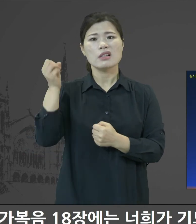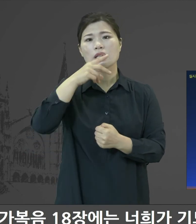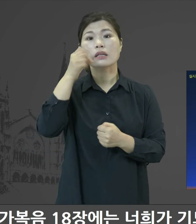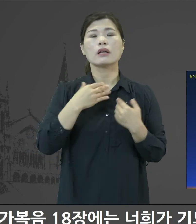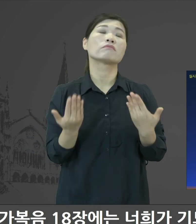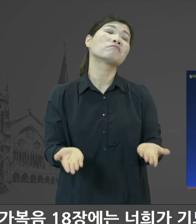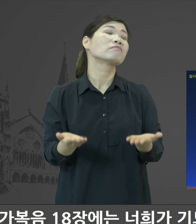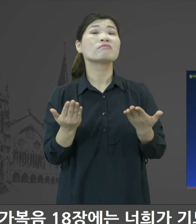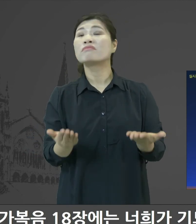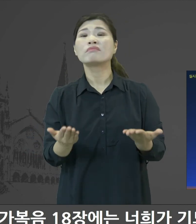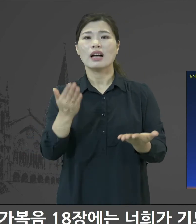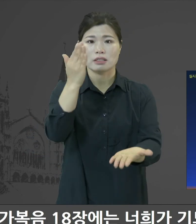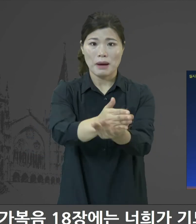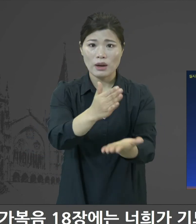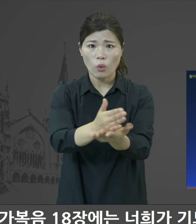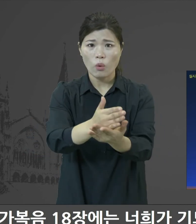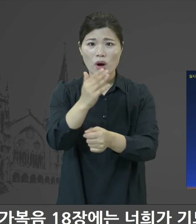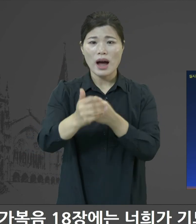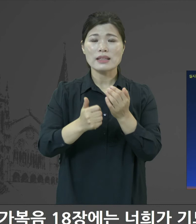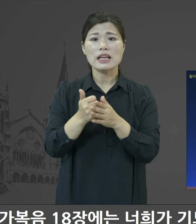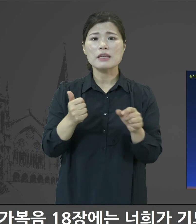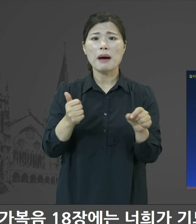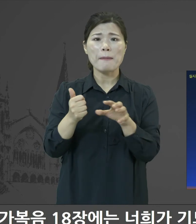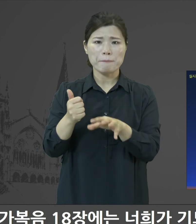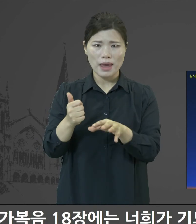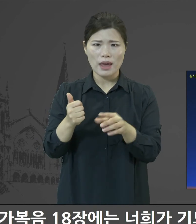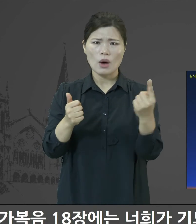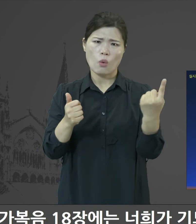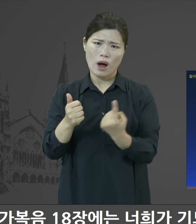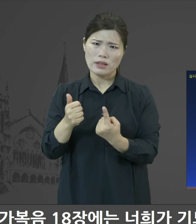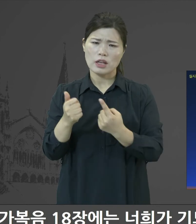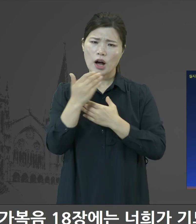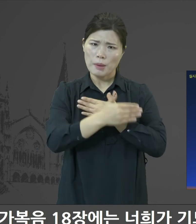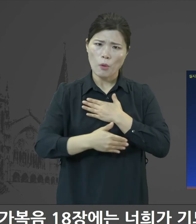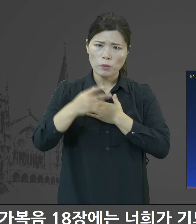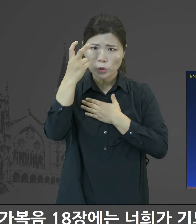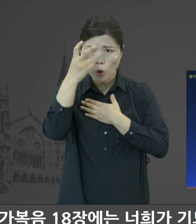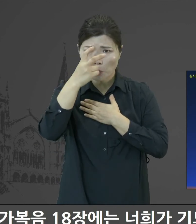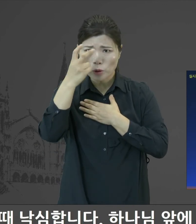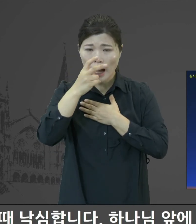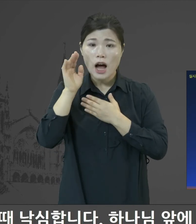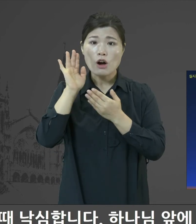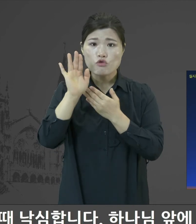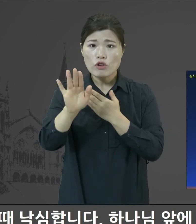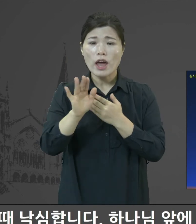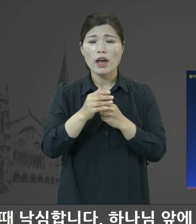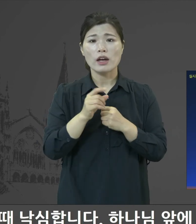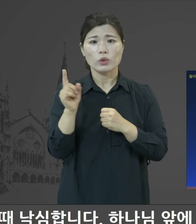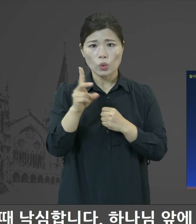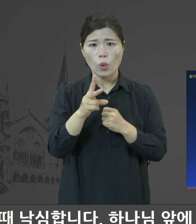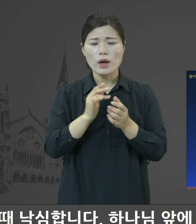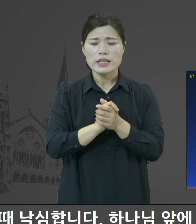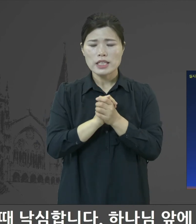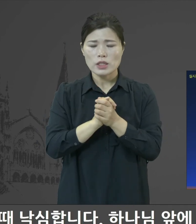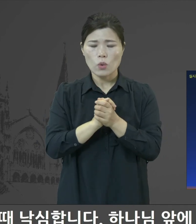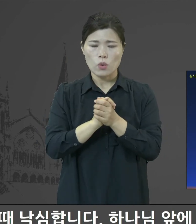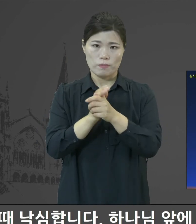아니라 하나님 앞에 나가 몸을 돌본 다음, 자, 기도가 끊이지 않도록 해보시기